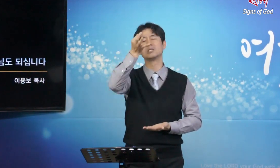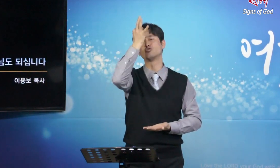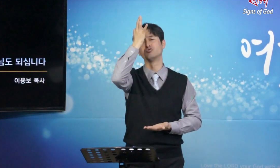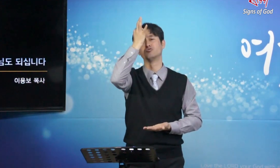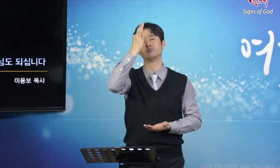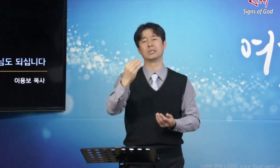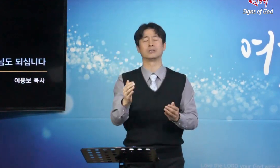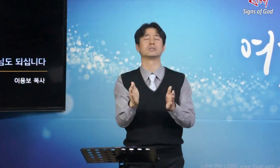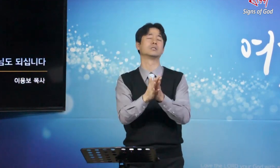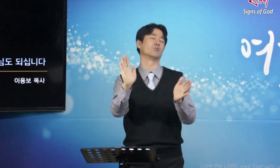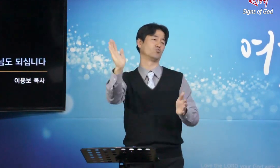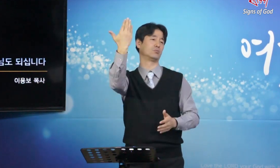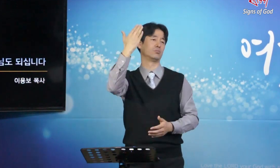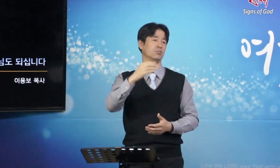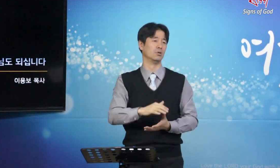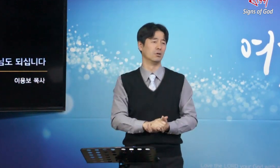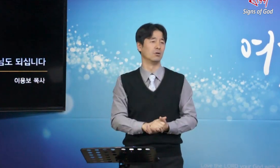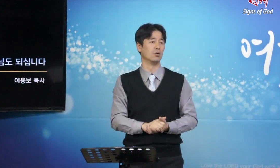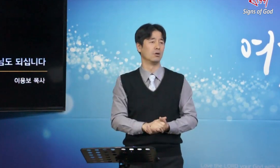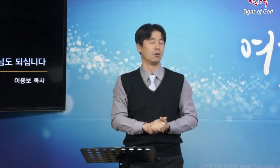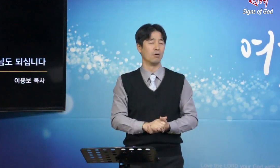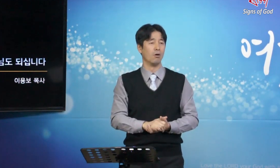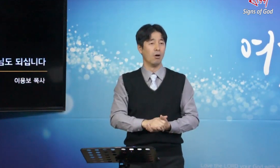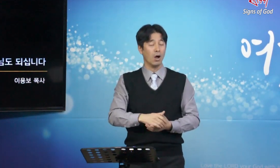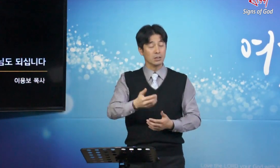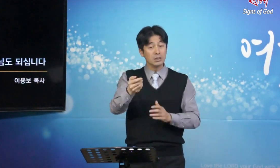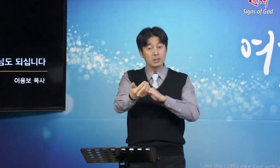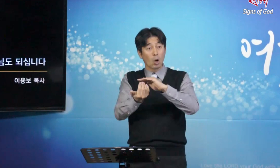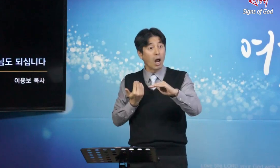인쇄술의 발전으로 인하여 그런 루터의 개혁이